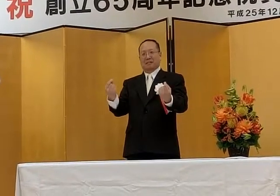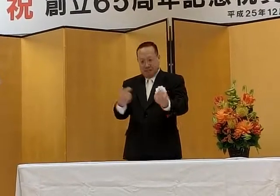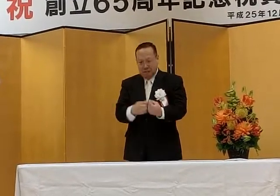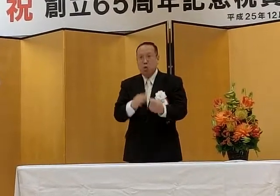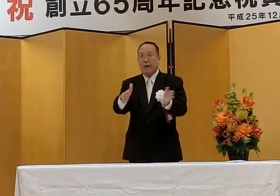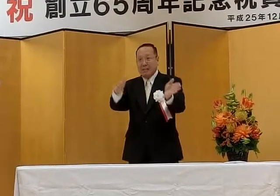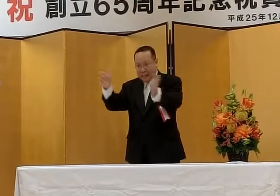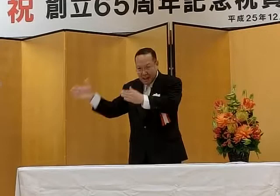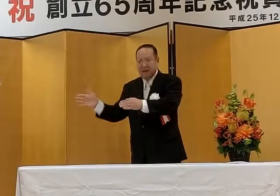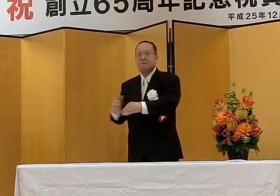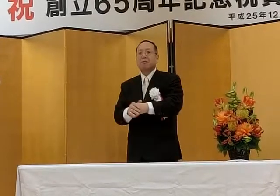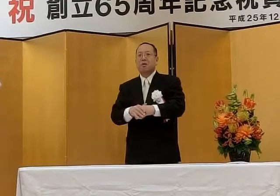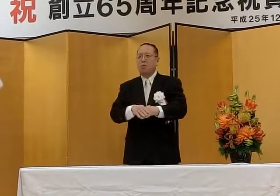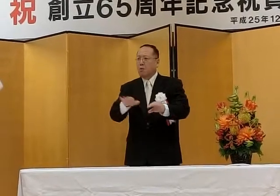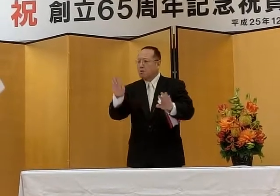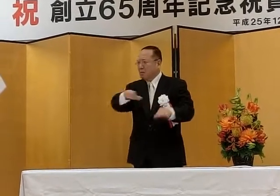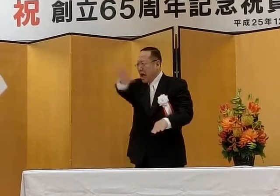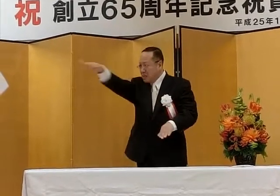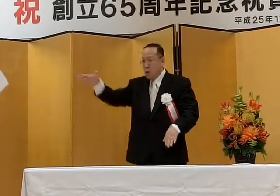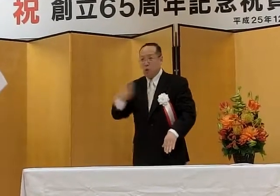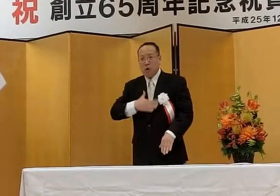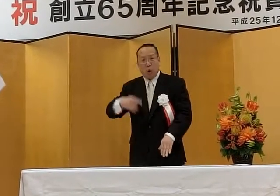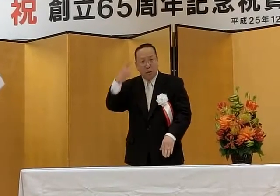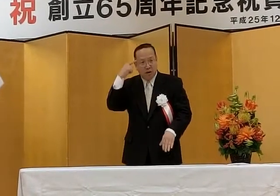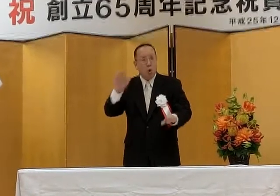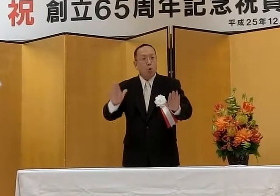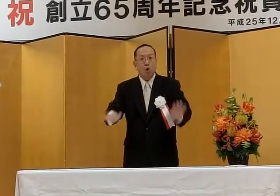ぎたように気がいたします。とても喜ばしく思っております。